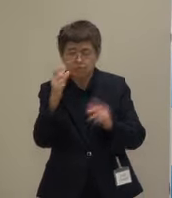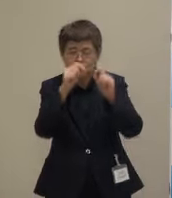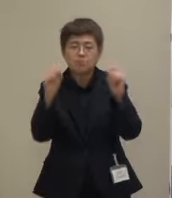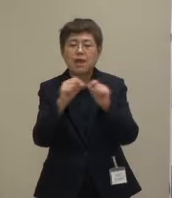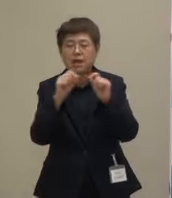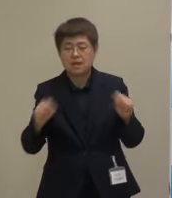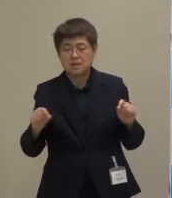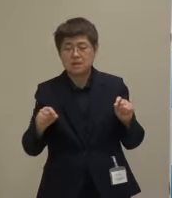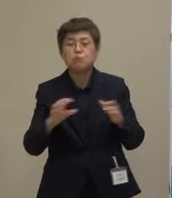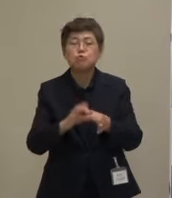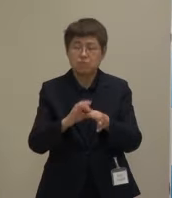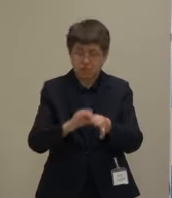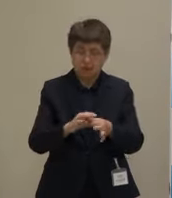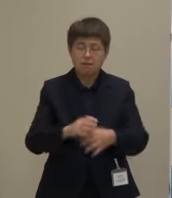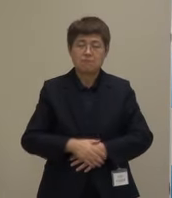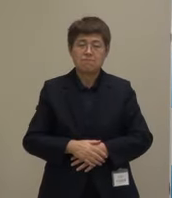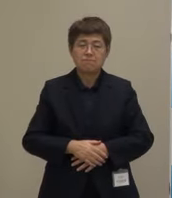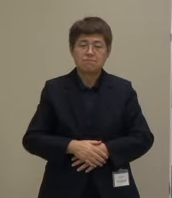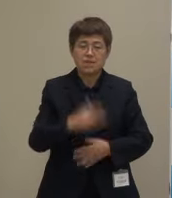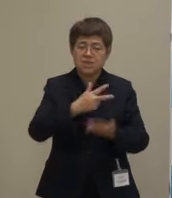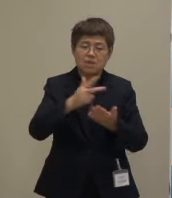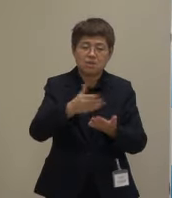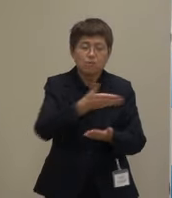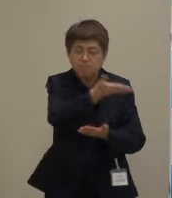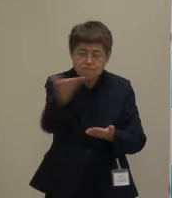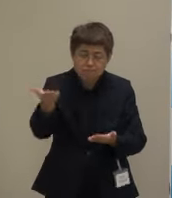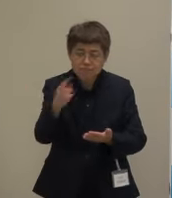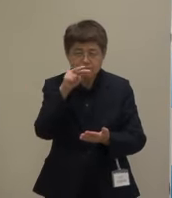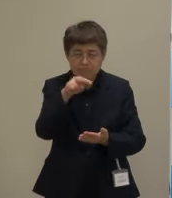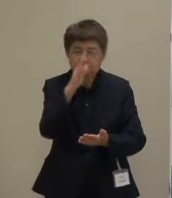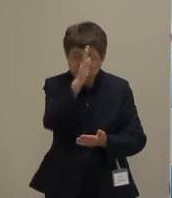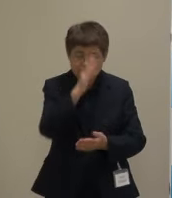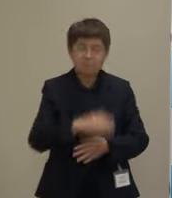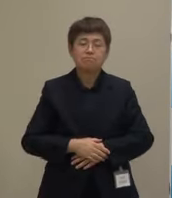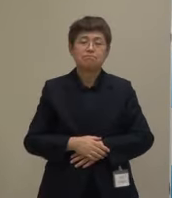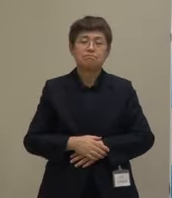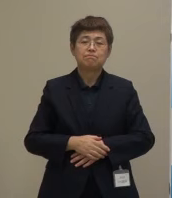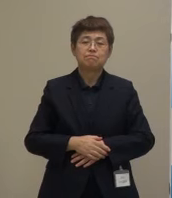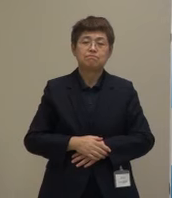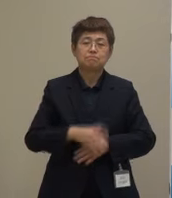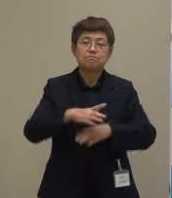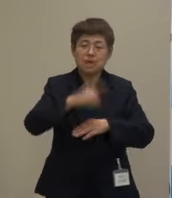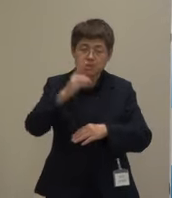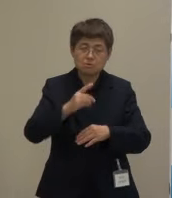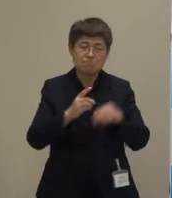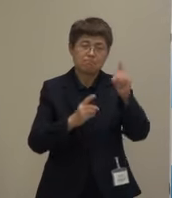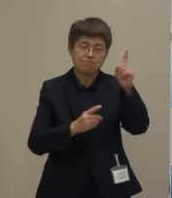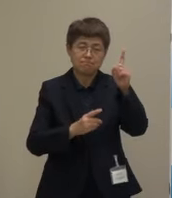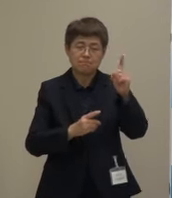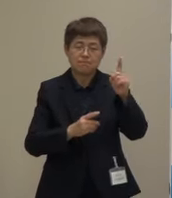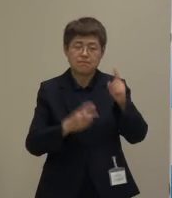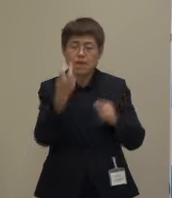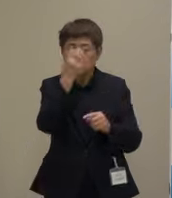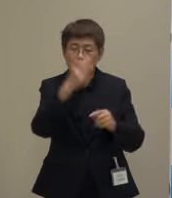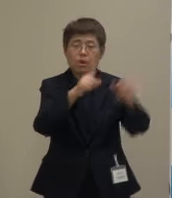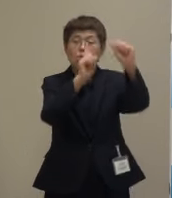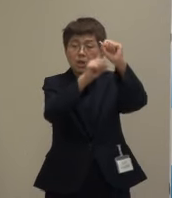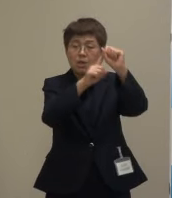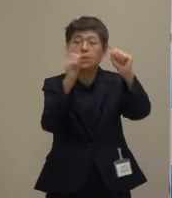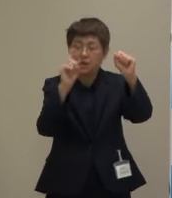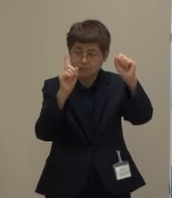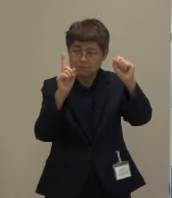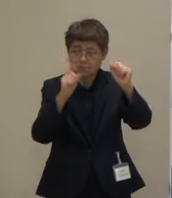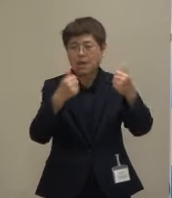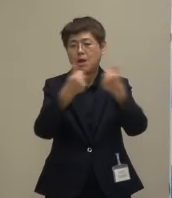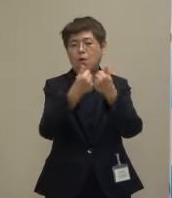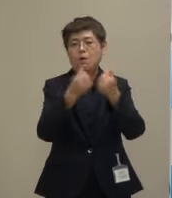果についてです。配布資料をお配りしております。はじめに1、調査の目的は会